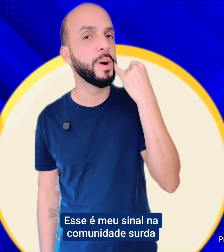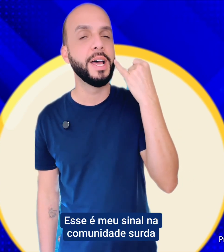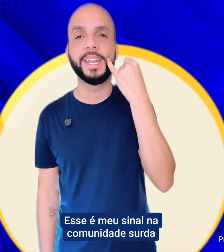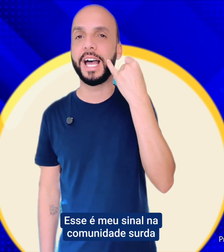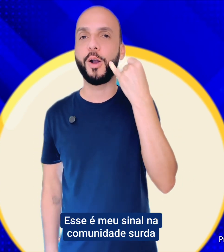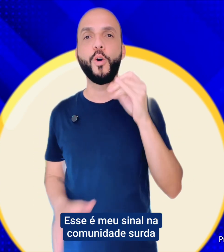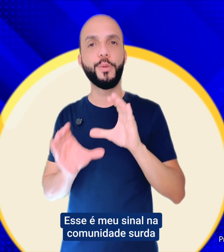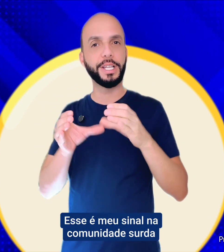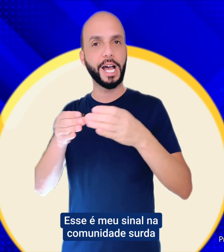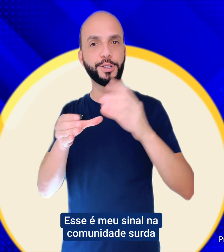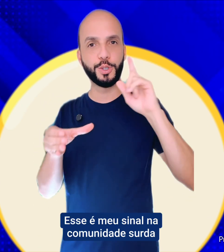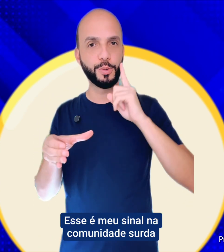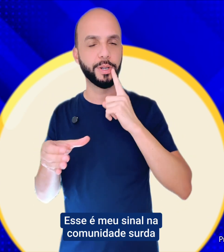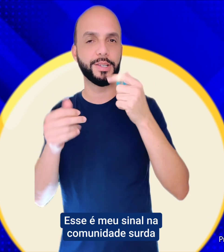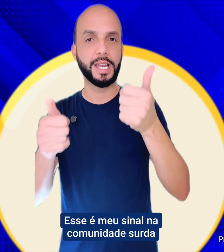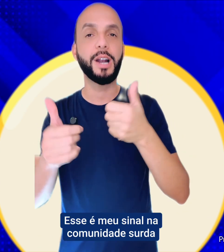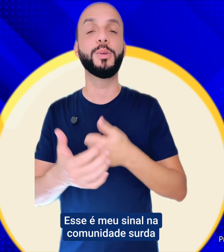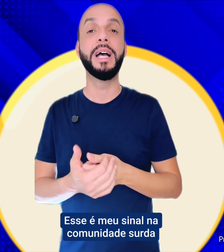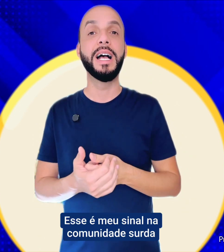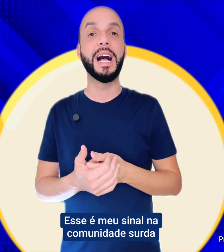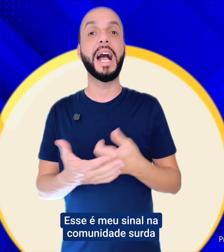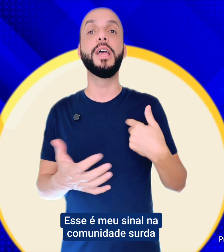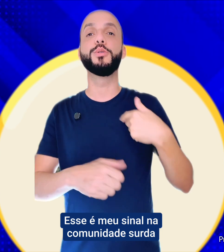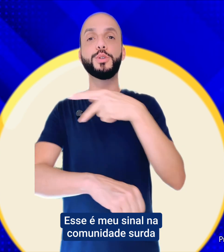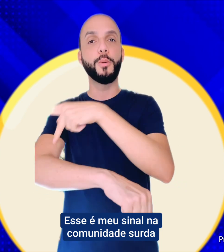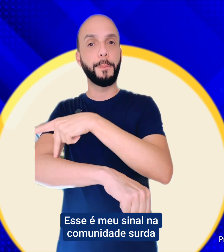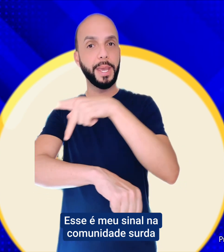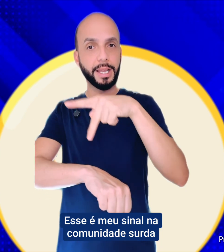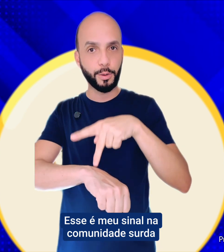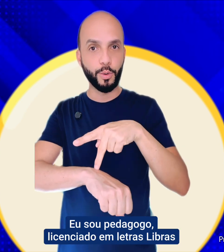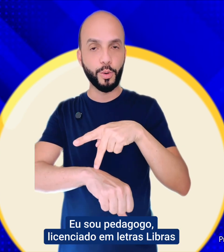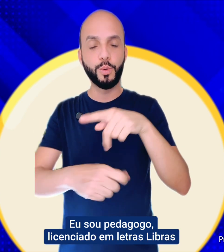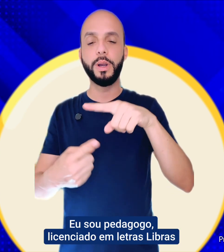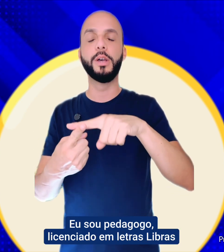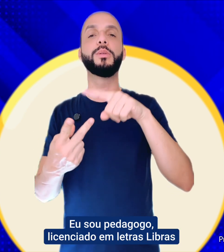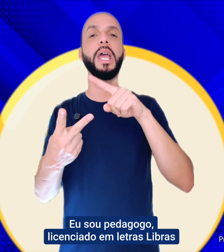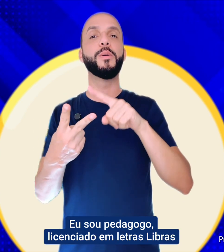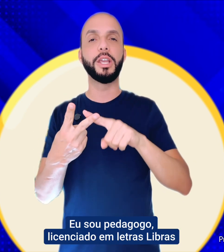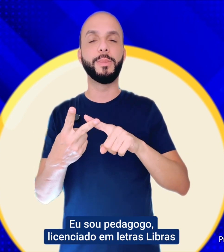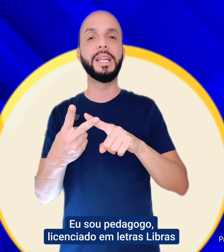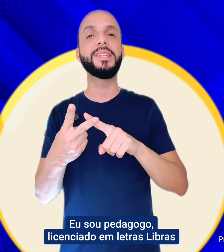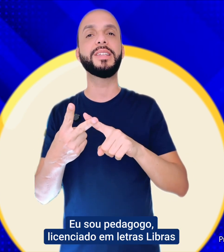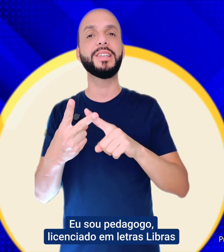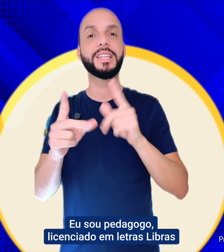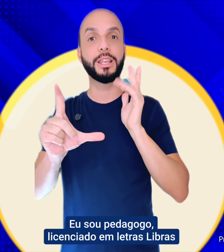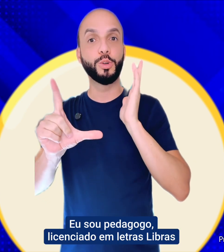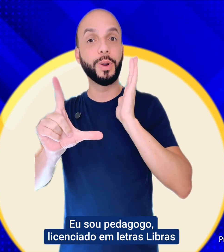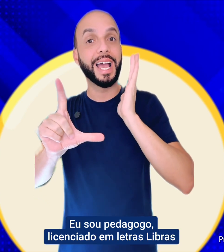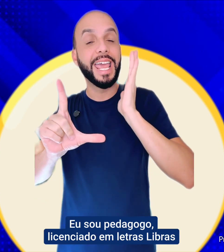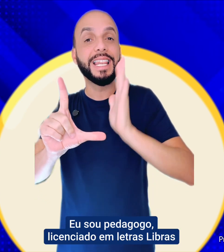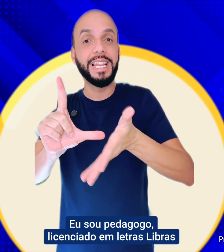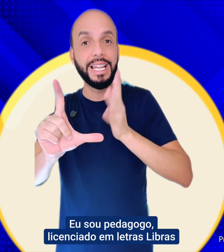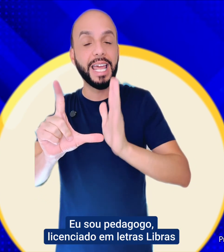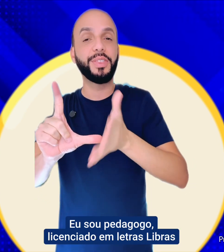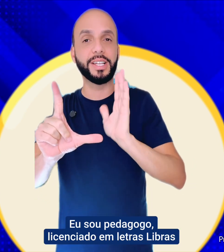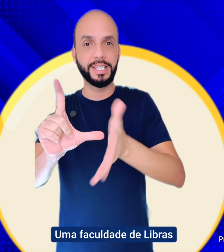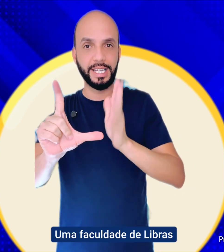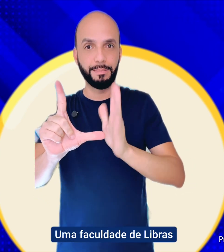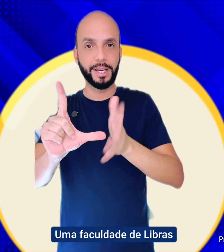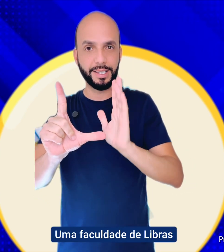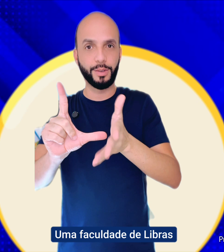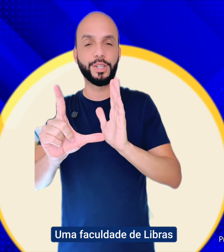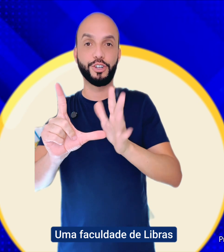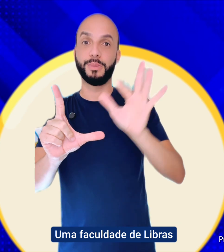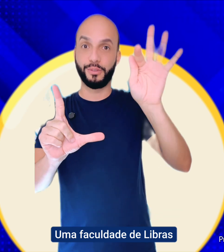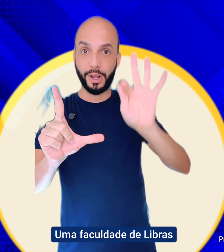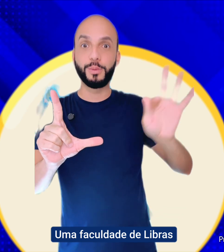sinal na comunidade surda, certo? Eu sou pedagogo, eu tenho aí uma licenciatura em Letras